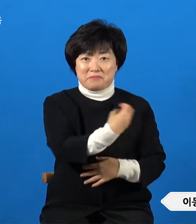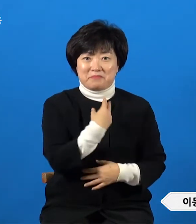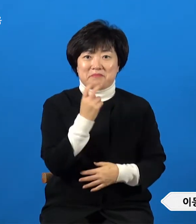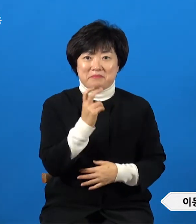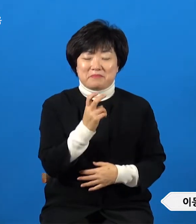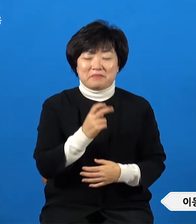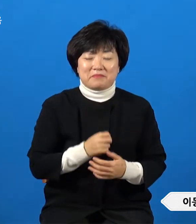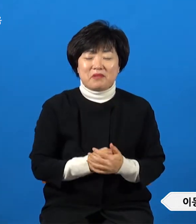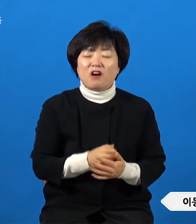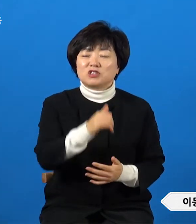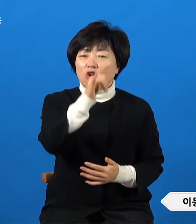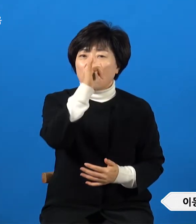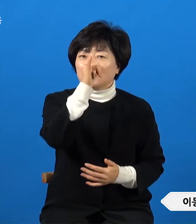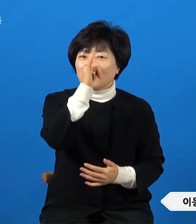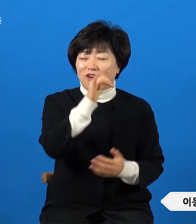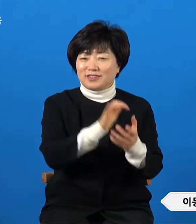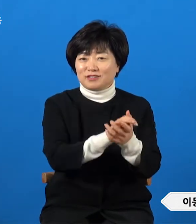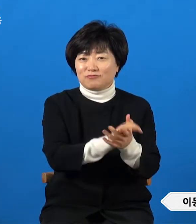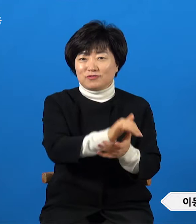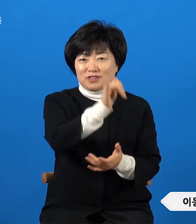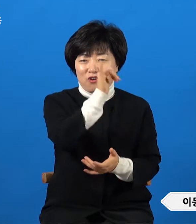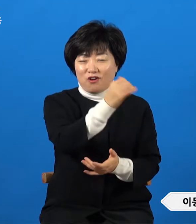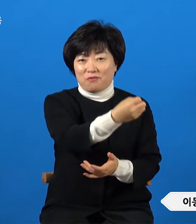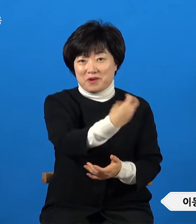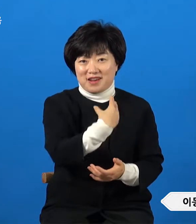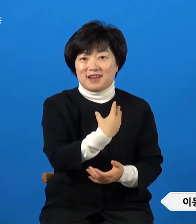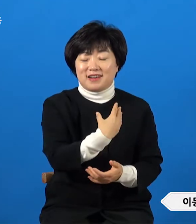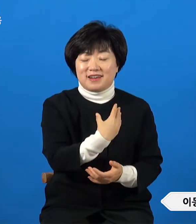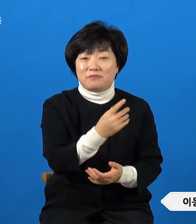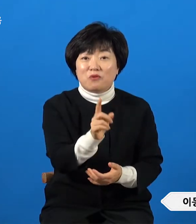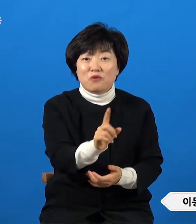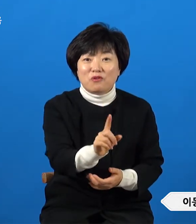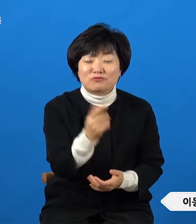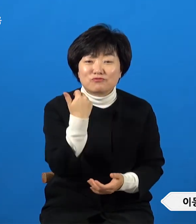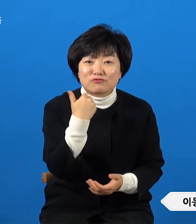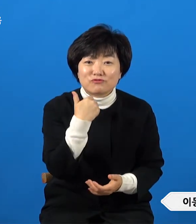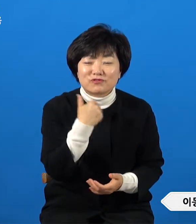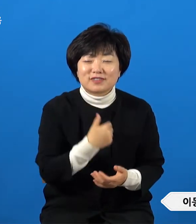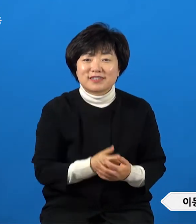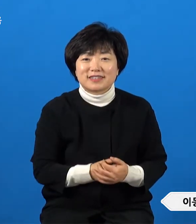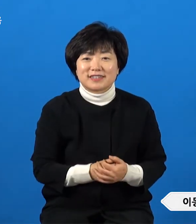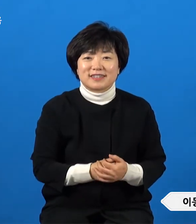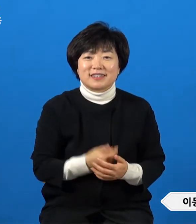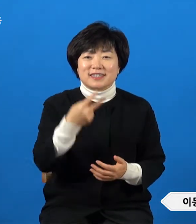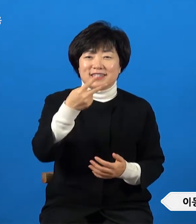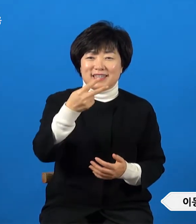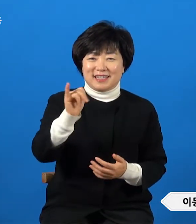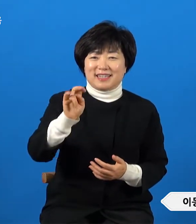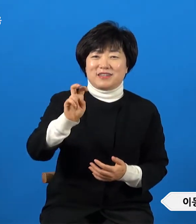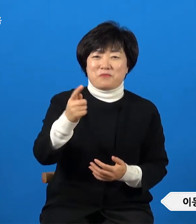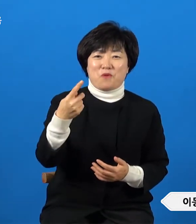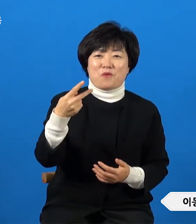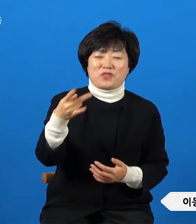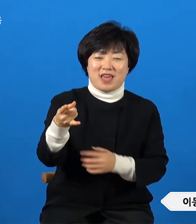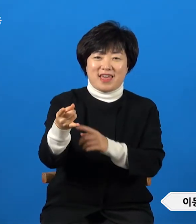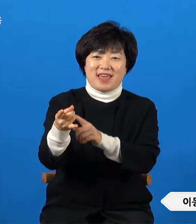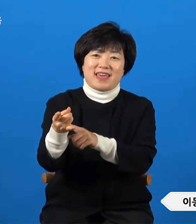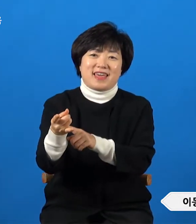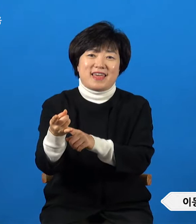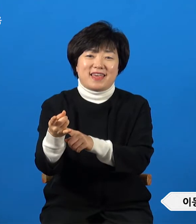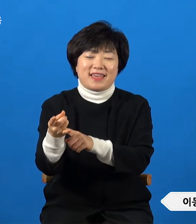것입니다. 바울에게 그런 사람, 그런 한 사람이 누구일까요? 틀림없이 그 사람은 디모데일 것입니다.